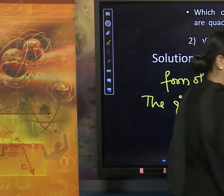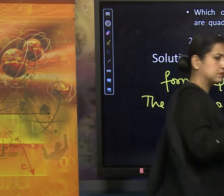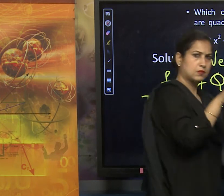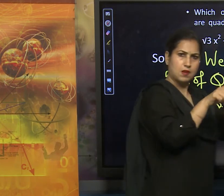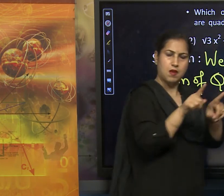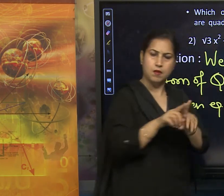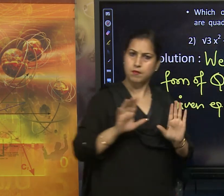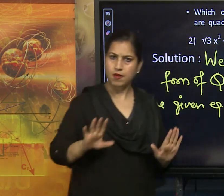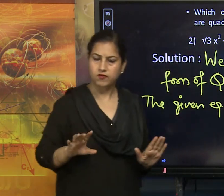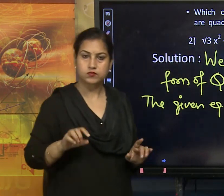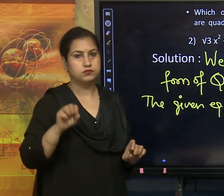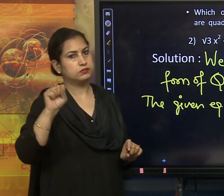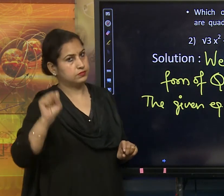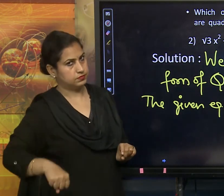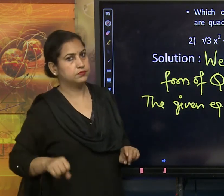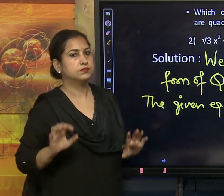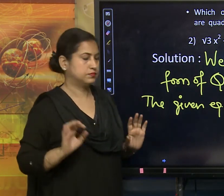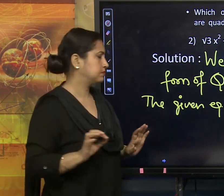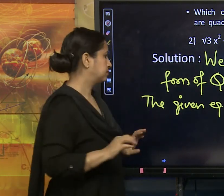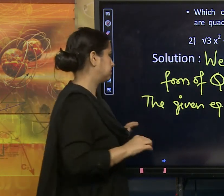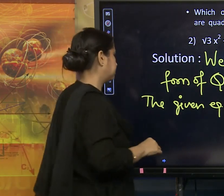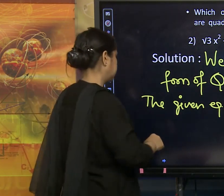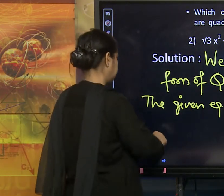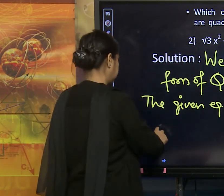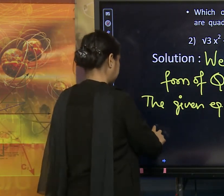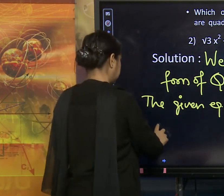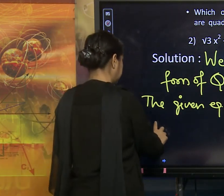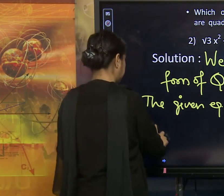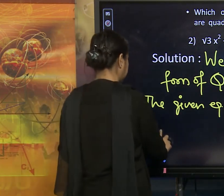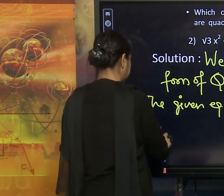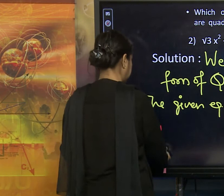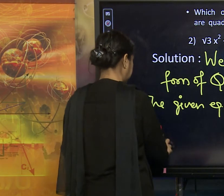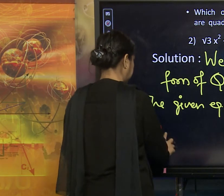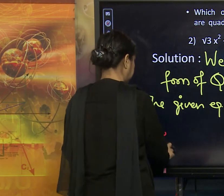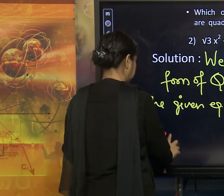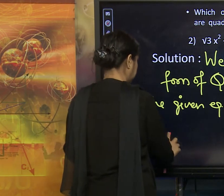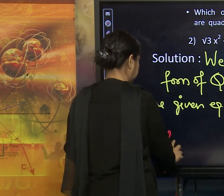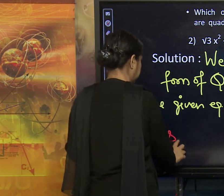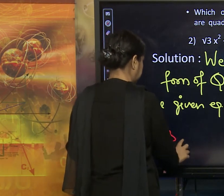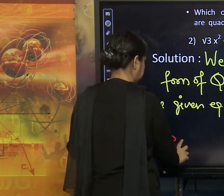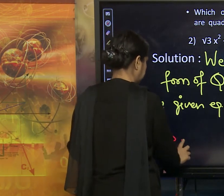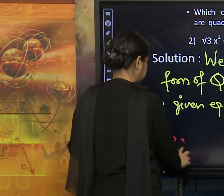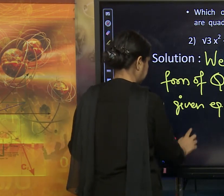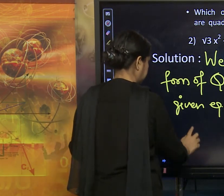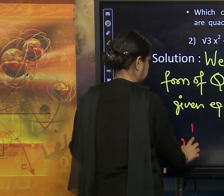है। तो इसमें बहुत सारी समानताएं हैं, इसलिए हम कह सकते हैं हाँ,